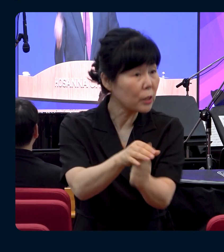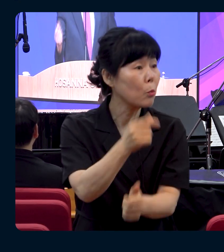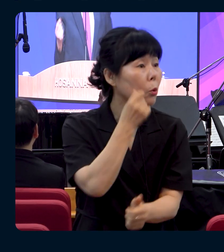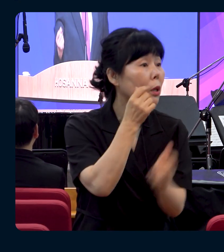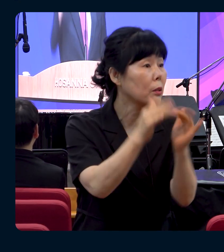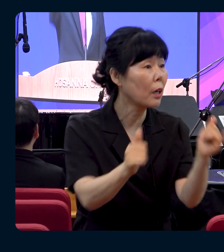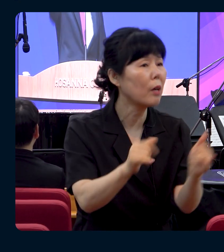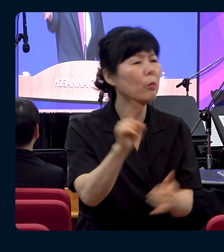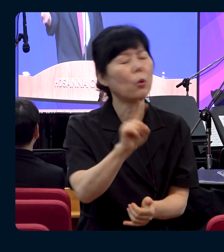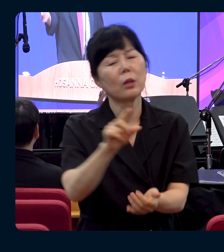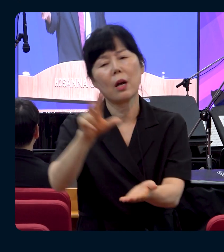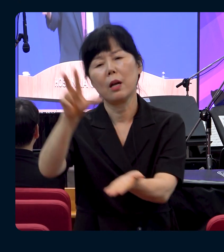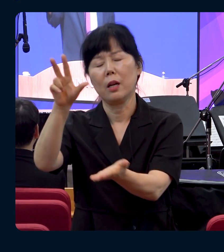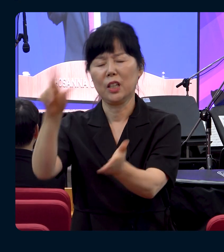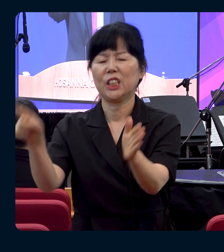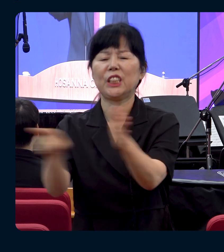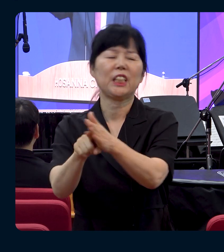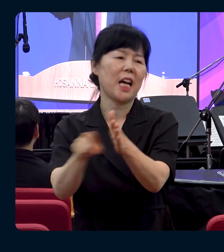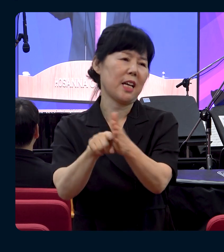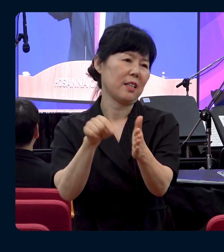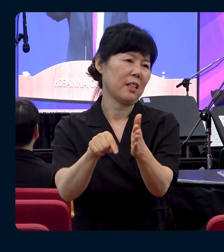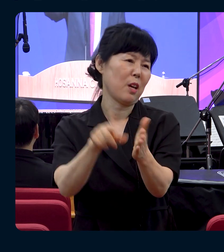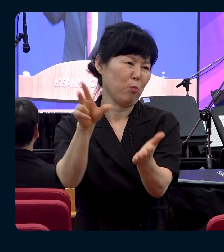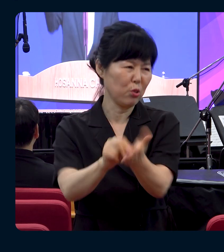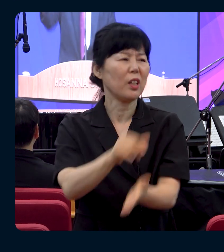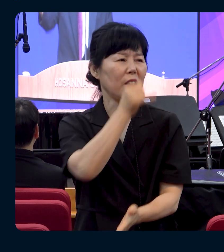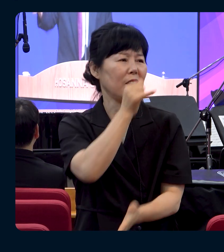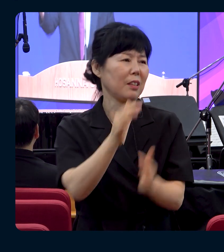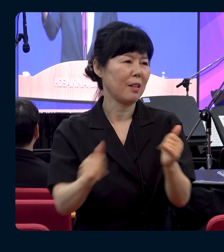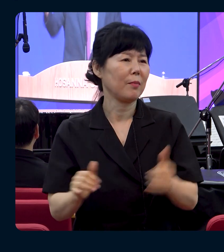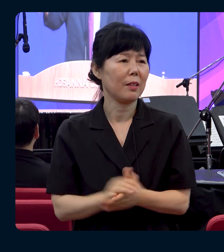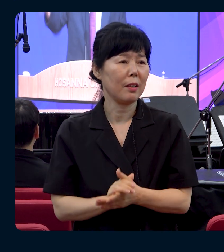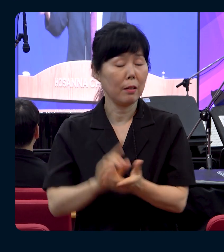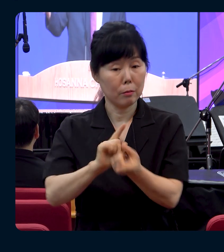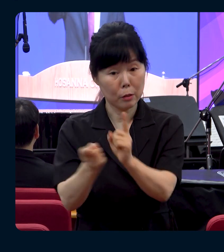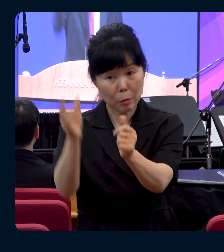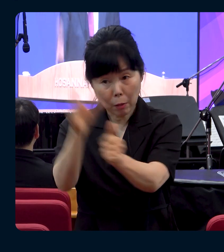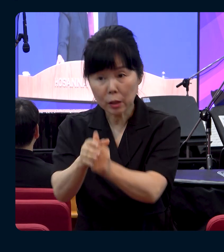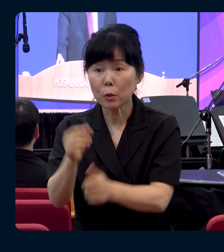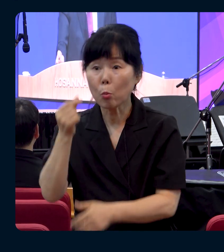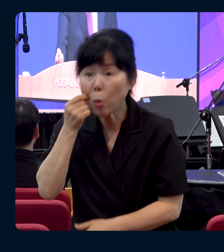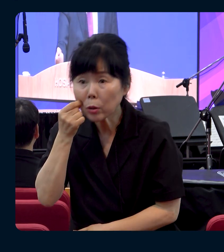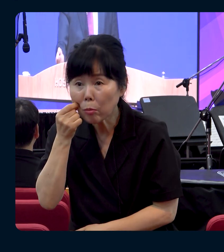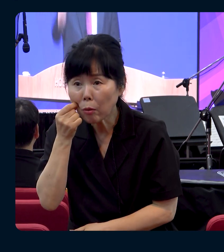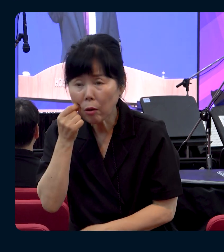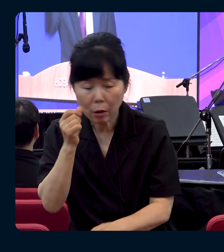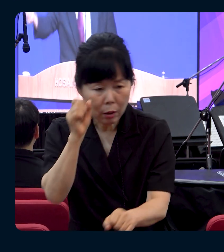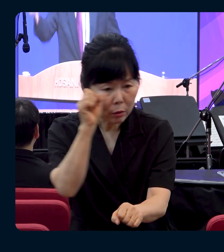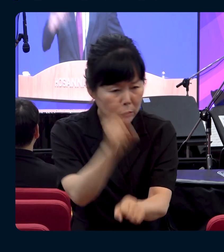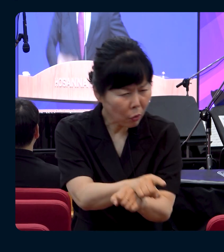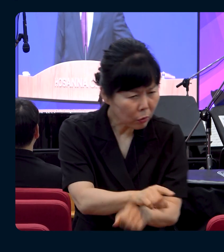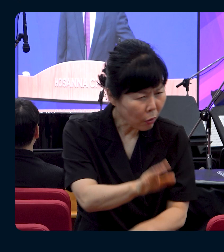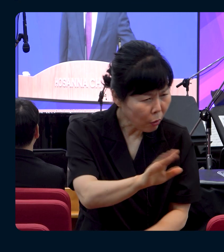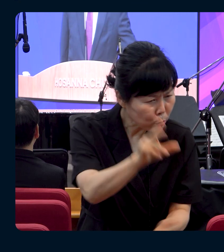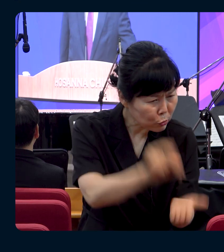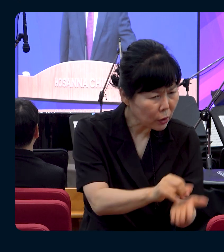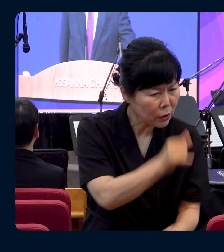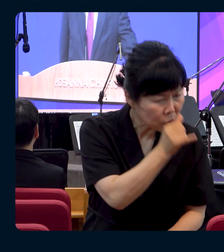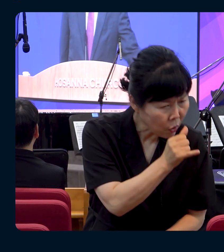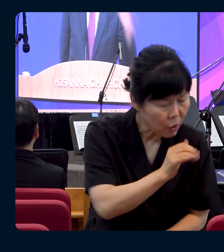신앙에 문제가 있으니까 못 맡기는 거예요. 여러분, 위임을 하지 못한다는 것은 성격의 문제가 아니라 신앙의